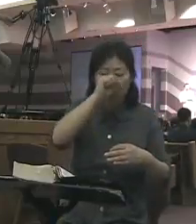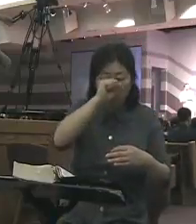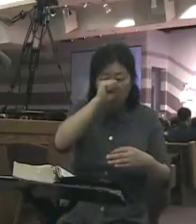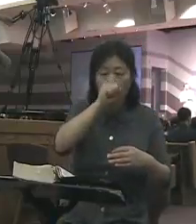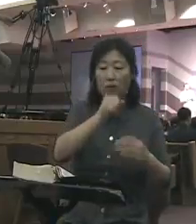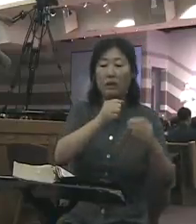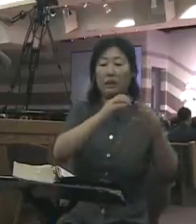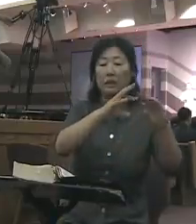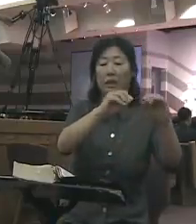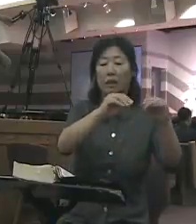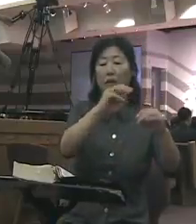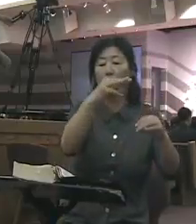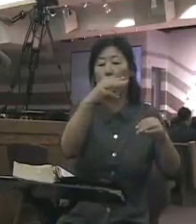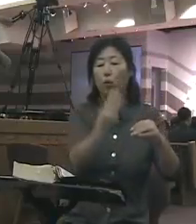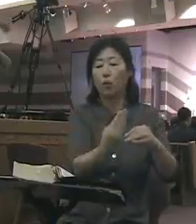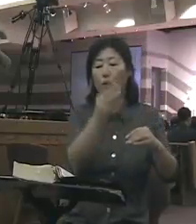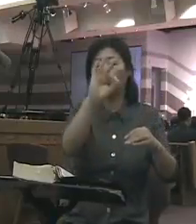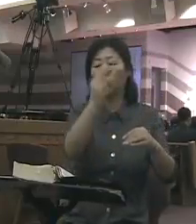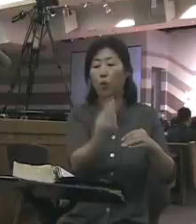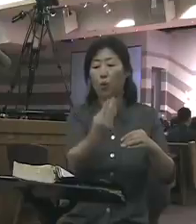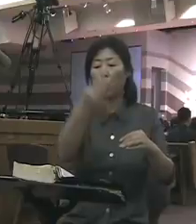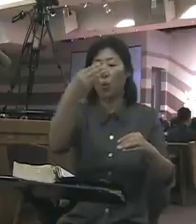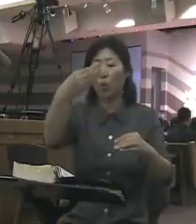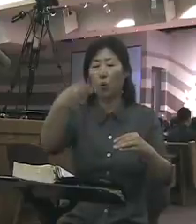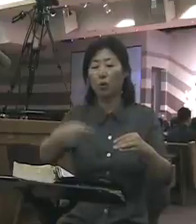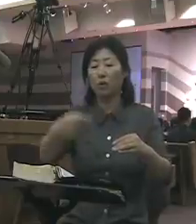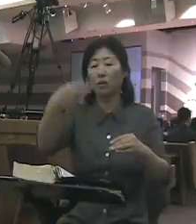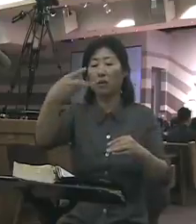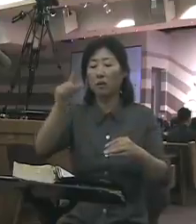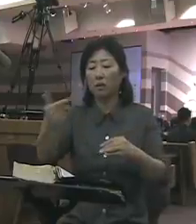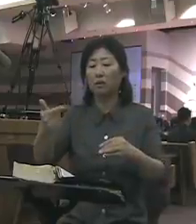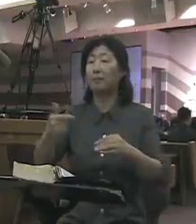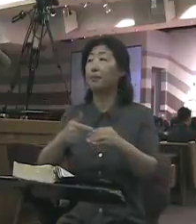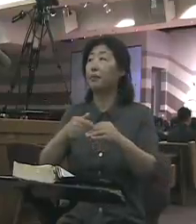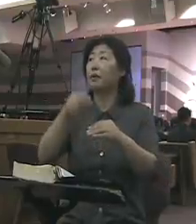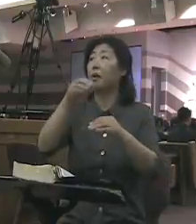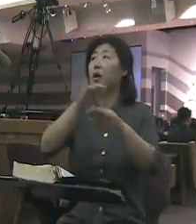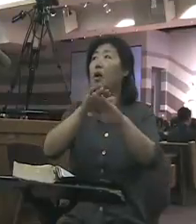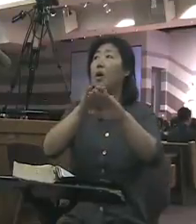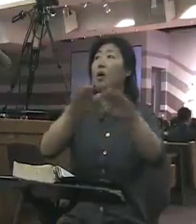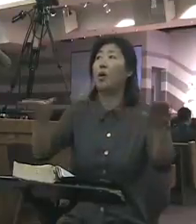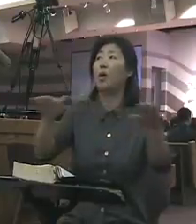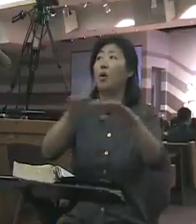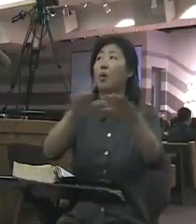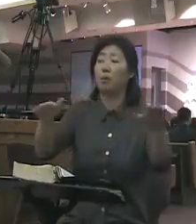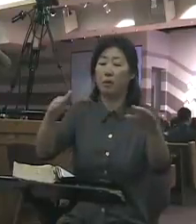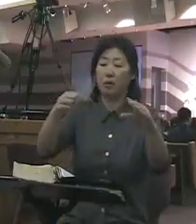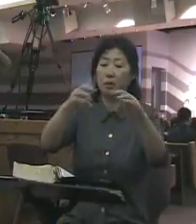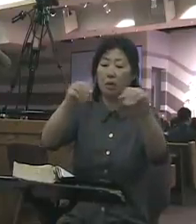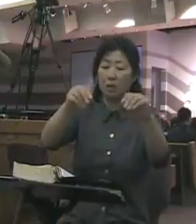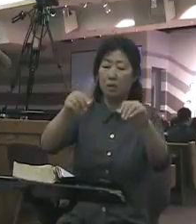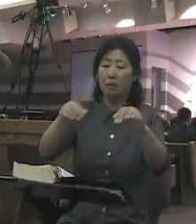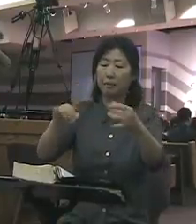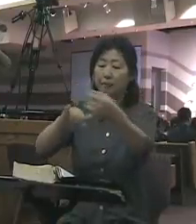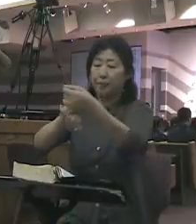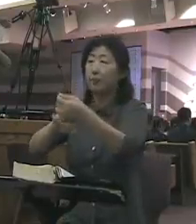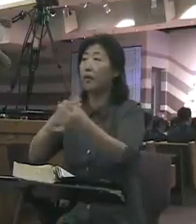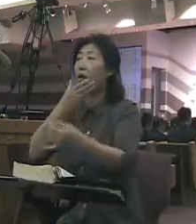때문에 요르단 그 평지를 향해 그는 가겠다고 하고, 약속대로 아브라함은 반대 방향,